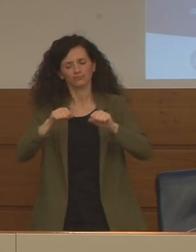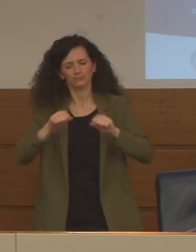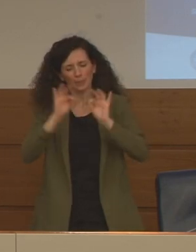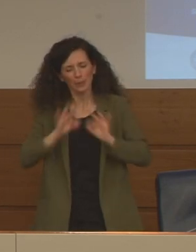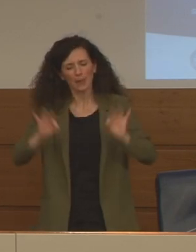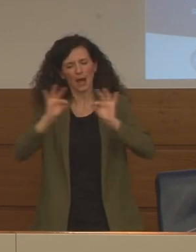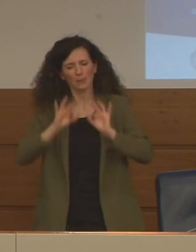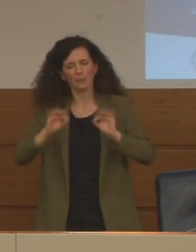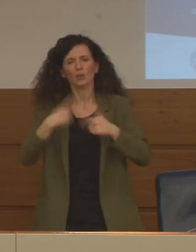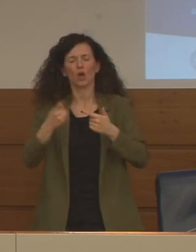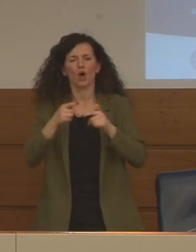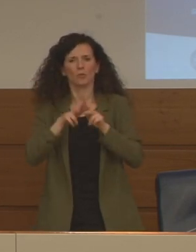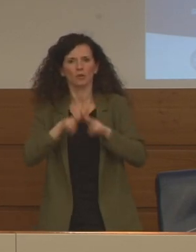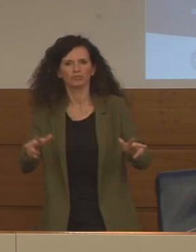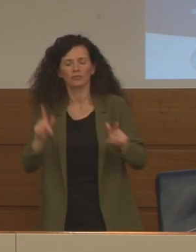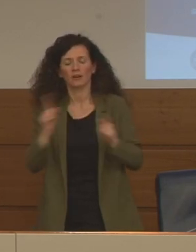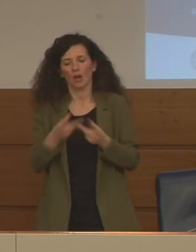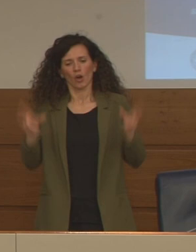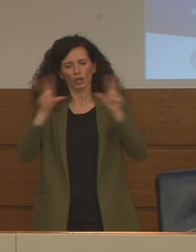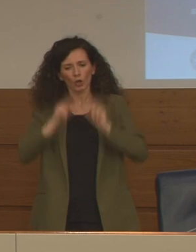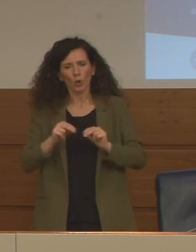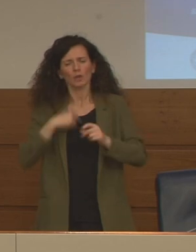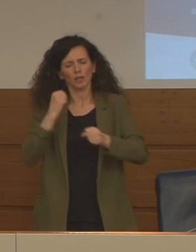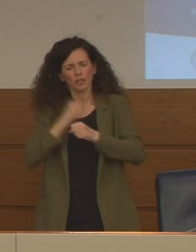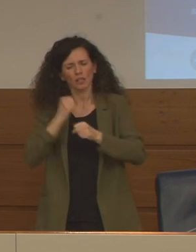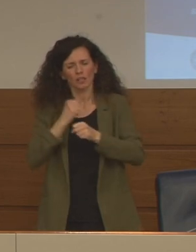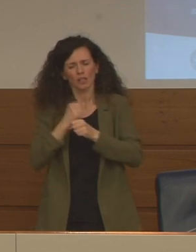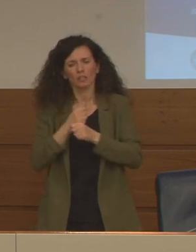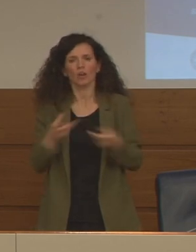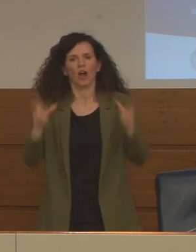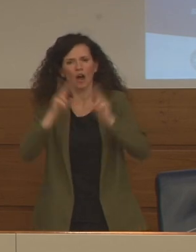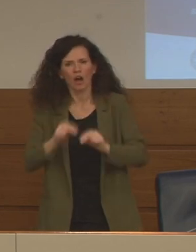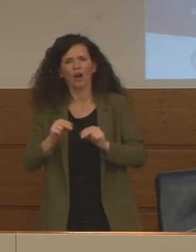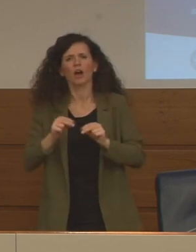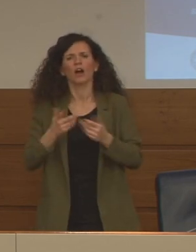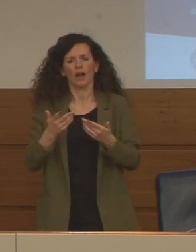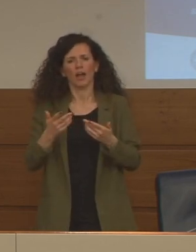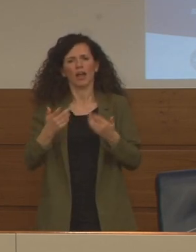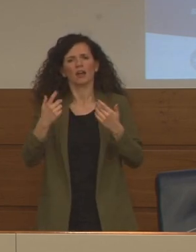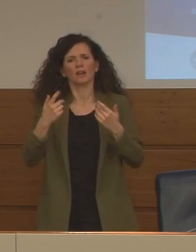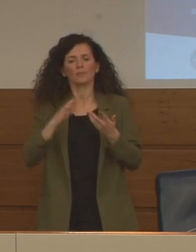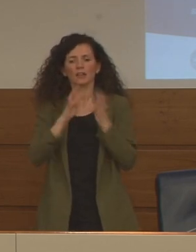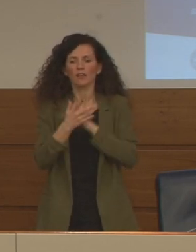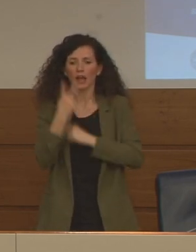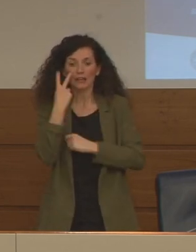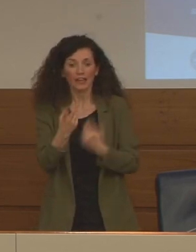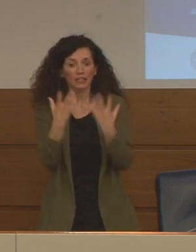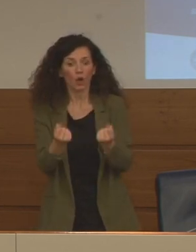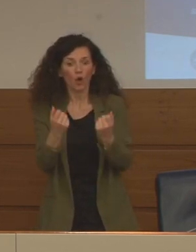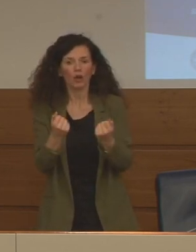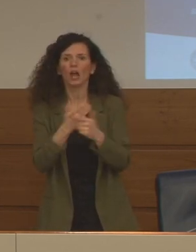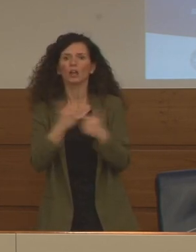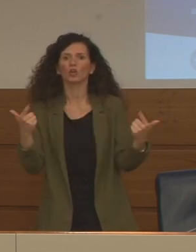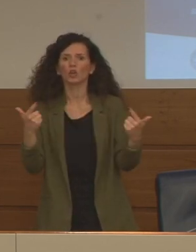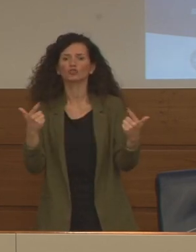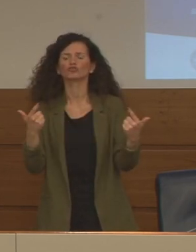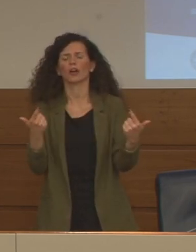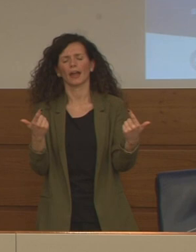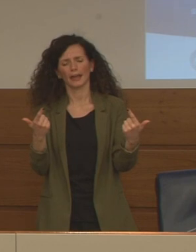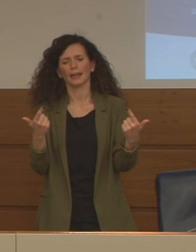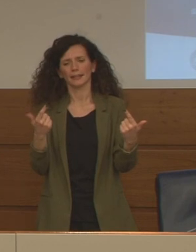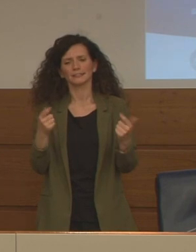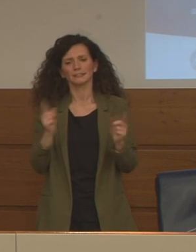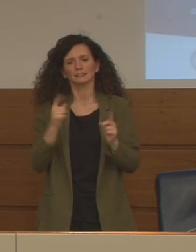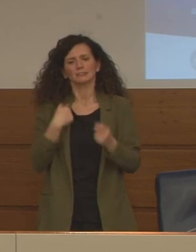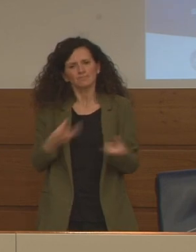commesse poi non si concretizzano per soprattutto anche ragioni di chiusure delle